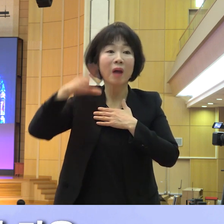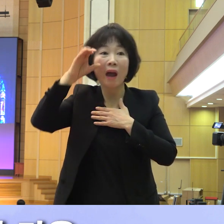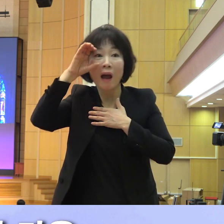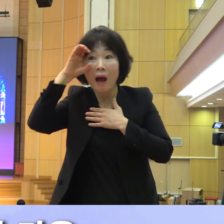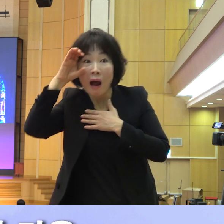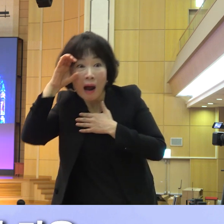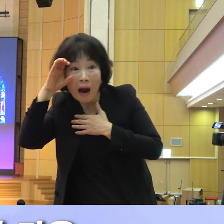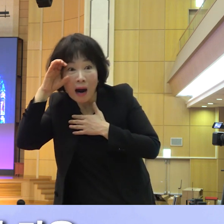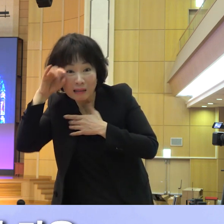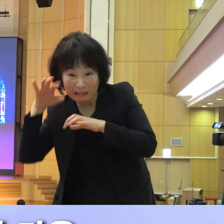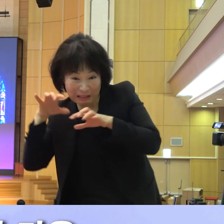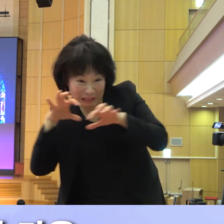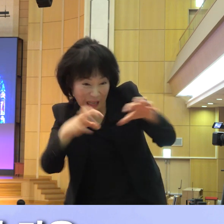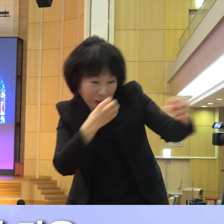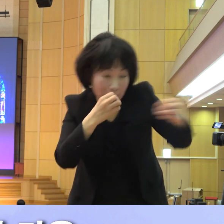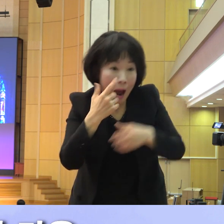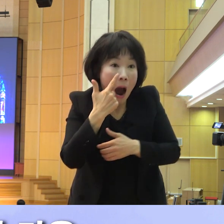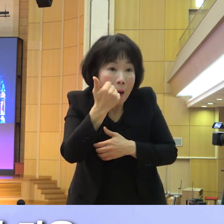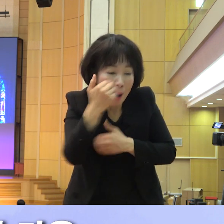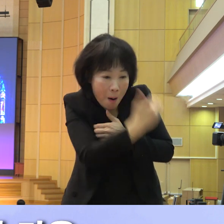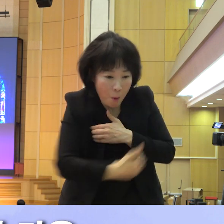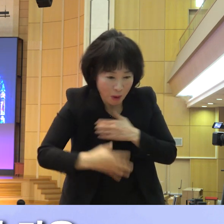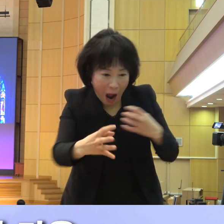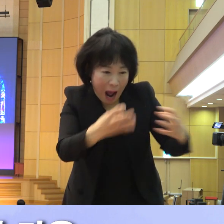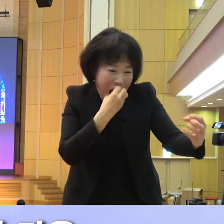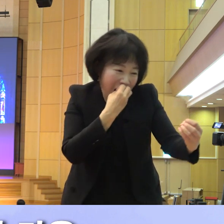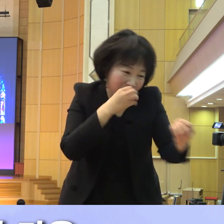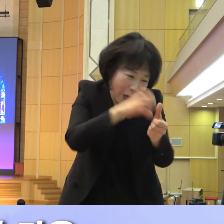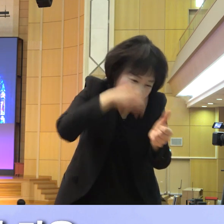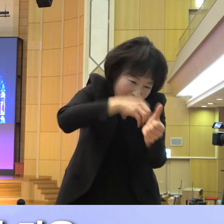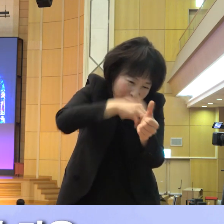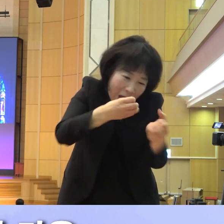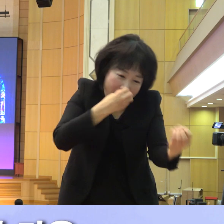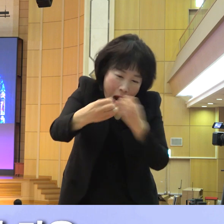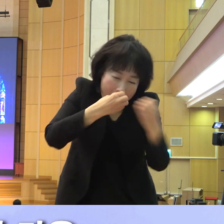자녀들에게 먹이로 내주는 이 희생적 사랑.